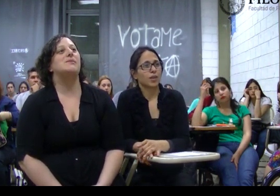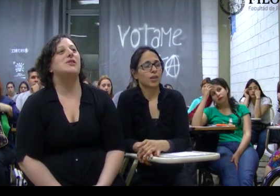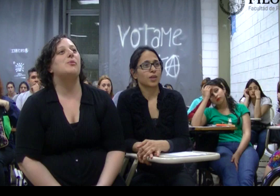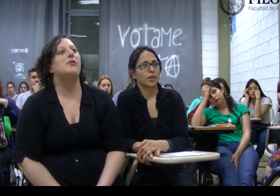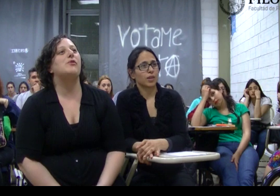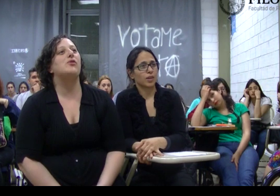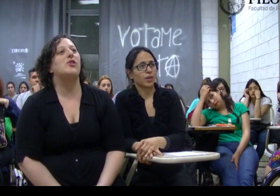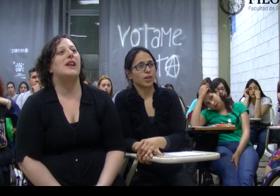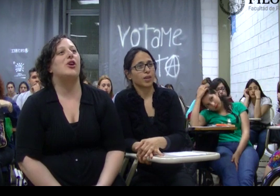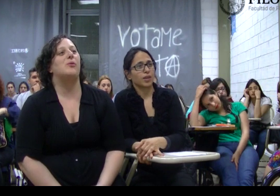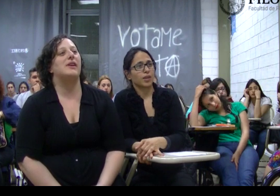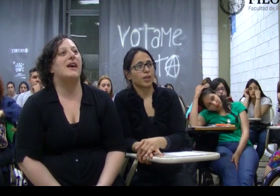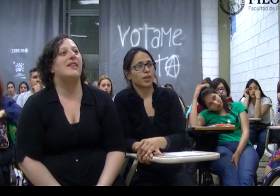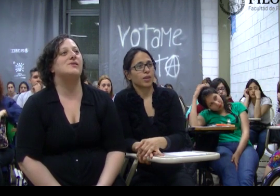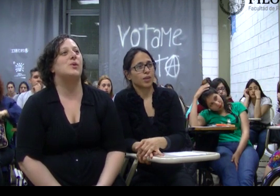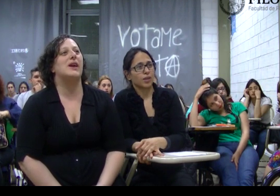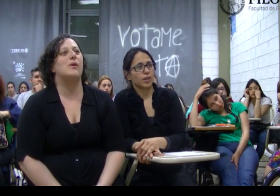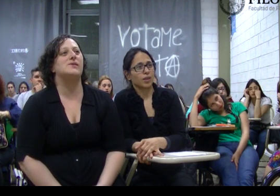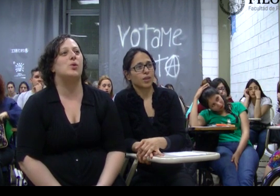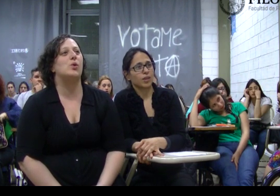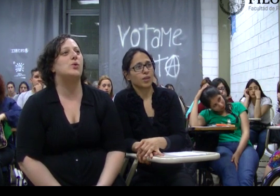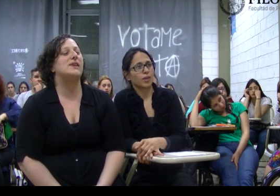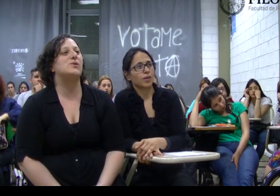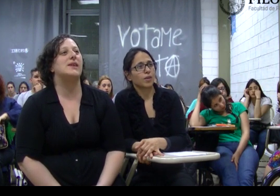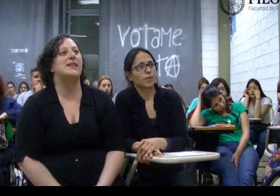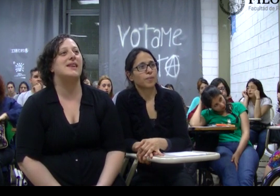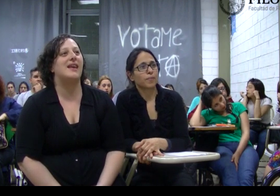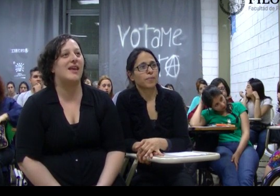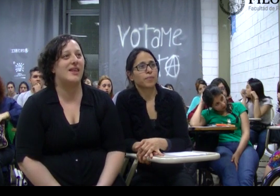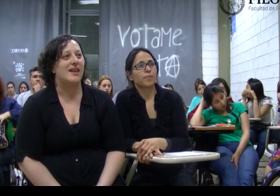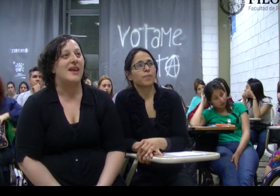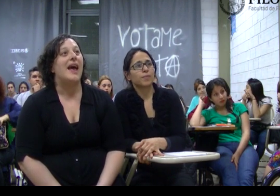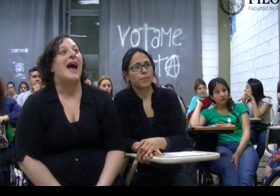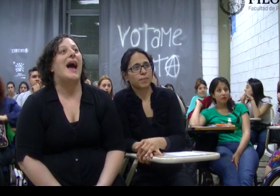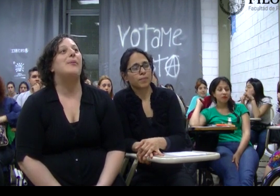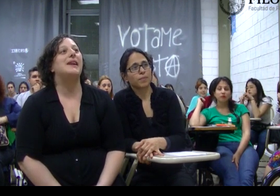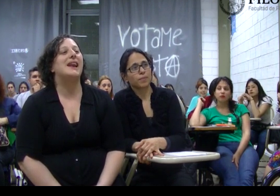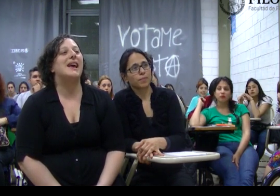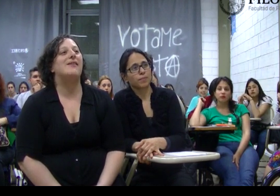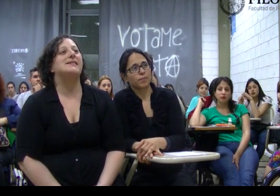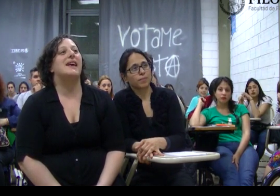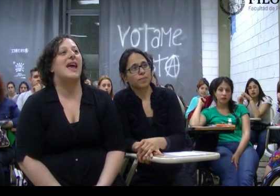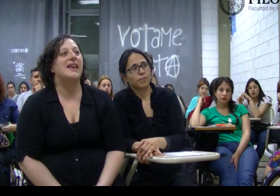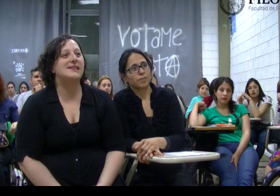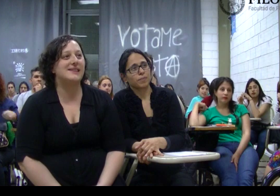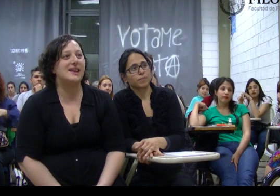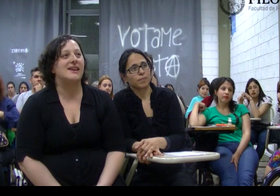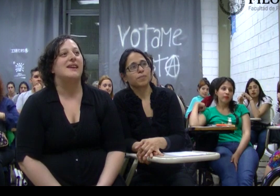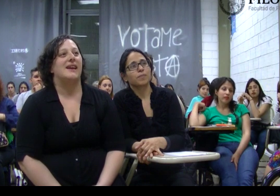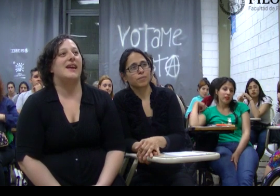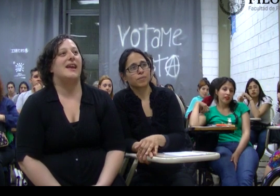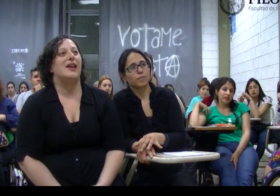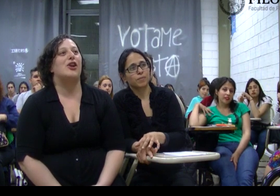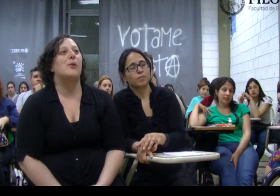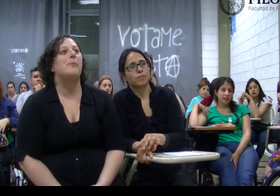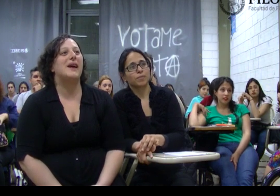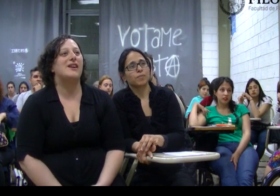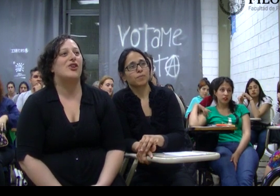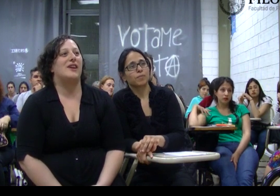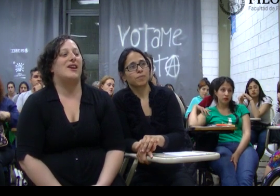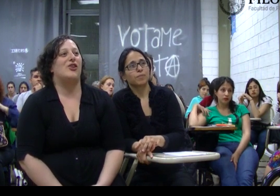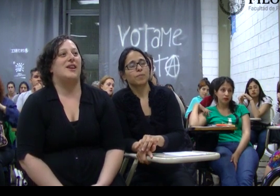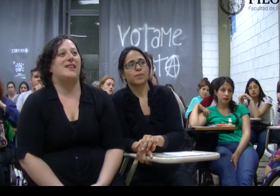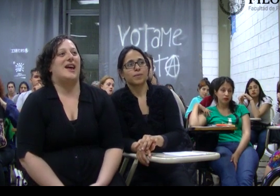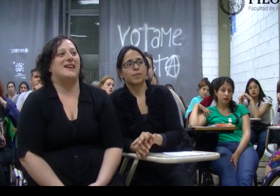el conocimiento profundo de la comunidad, de su lengua, su cultura, su identidad. Abrir la cabeza y ahí sí